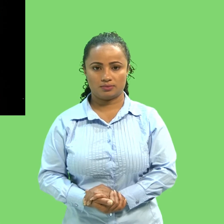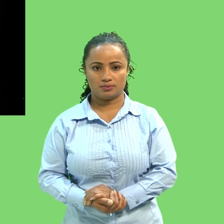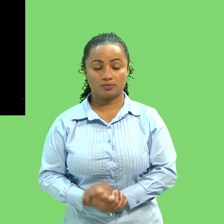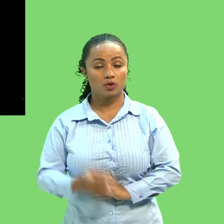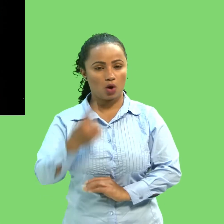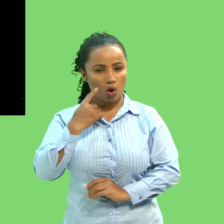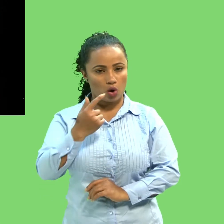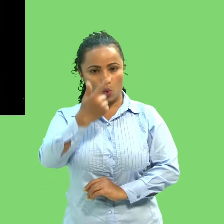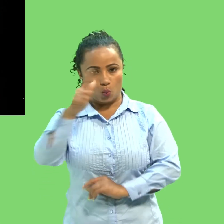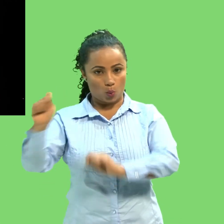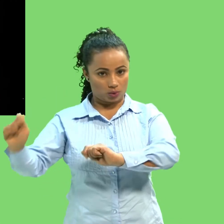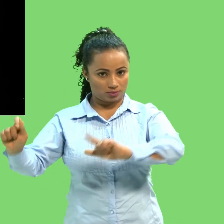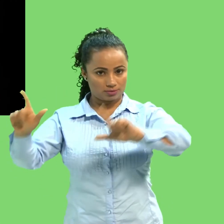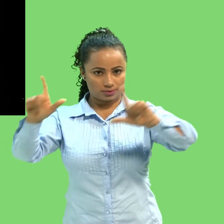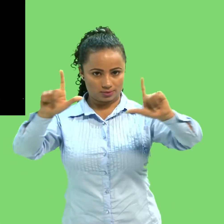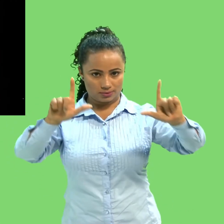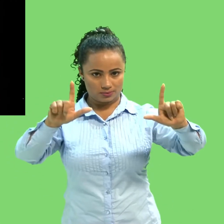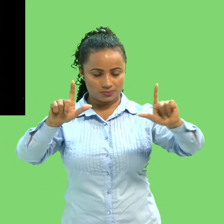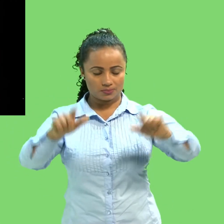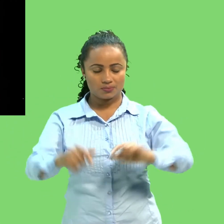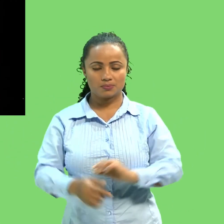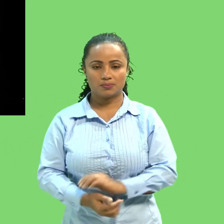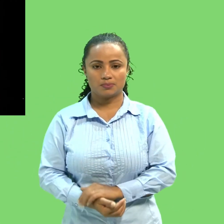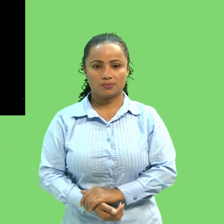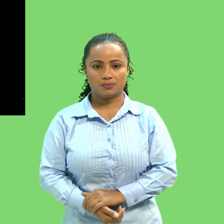Passando ao próximo slide.